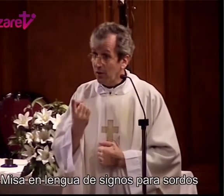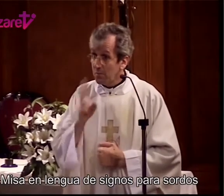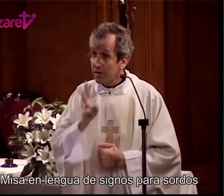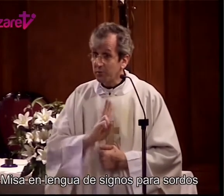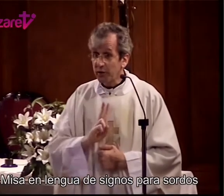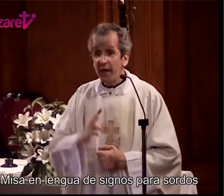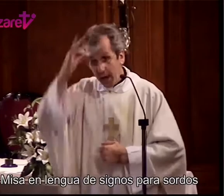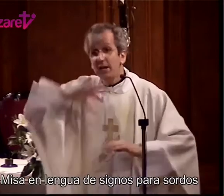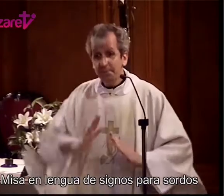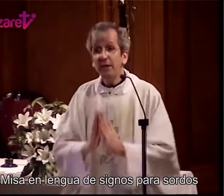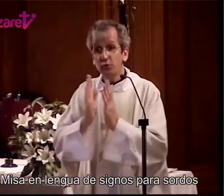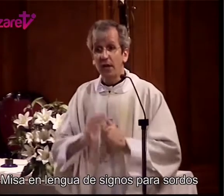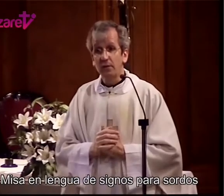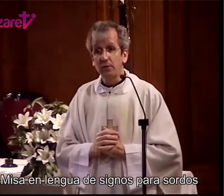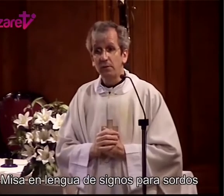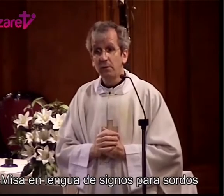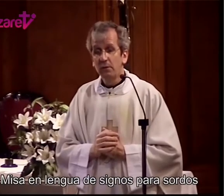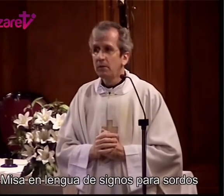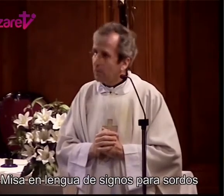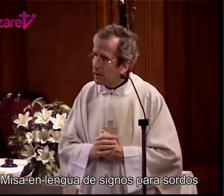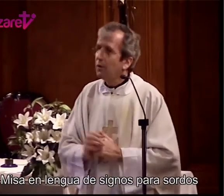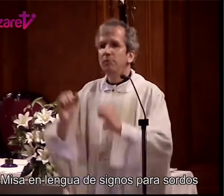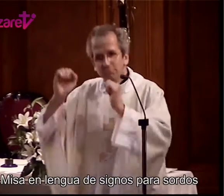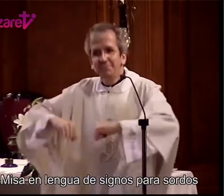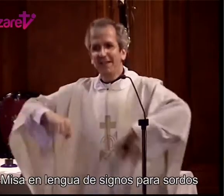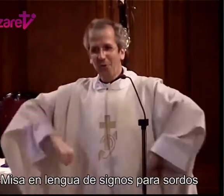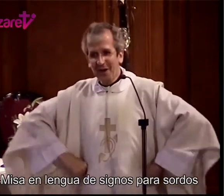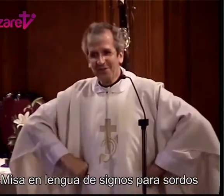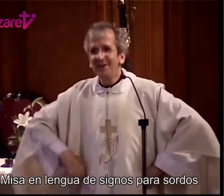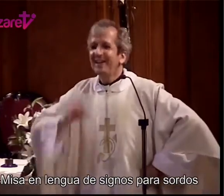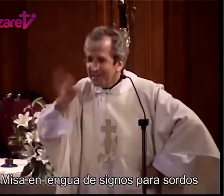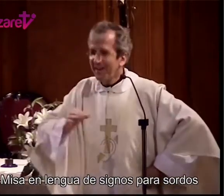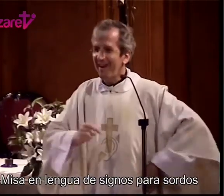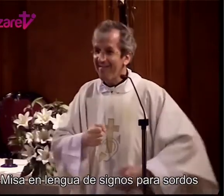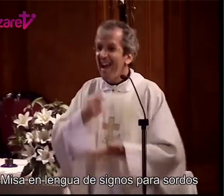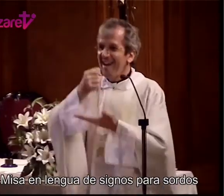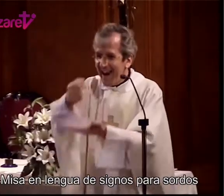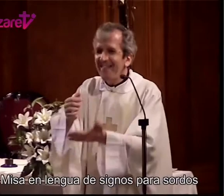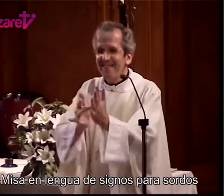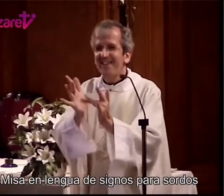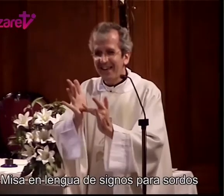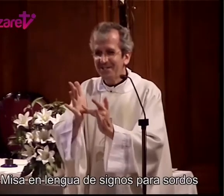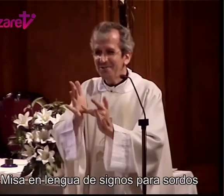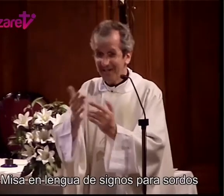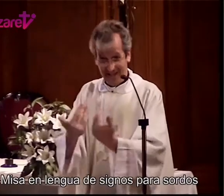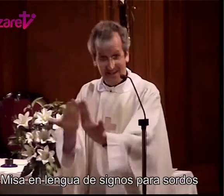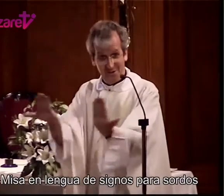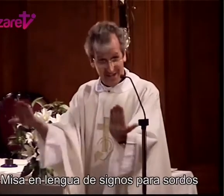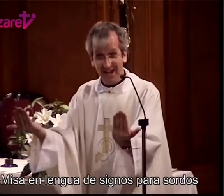me respondió, dice, el Espíritu Santo. Y digo, de acuerdo, es verdad, la herencia de Jesús que nos deja, es